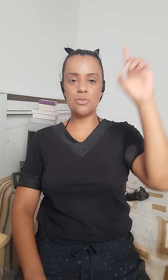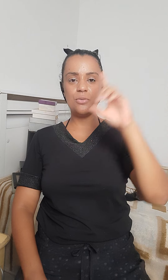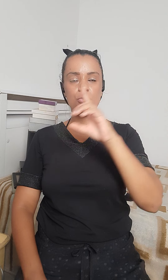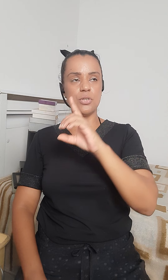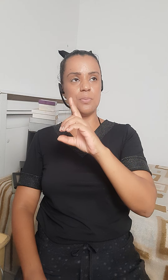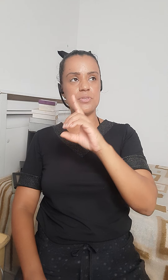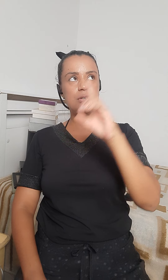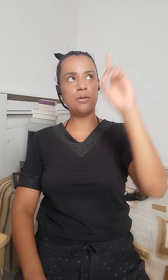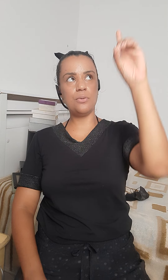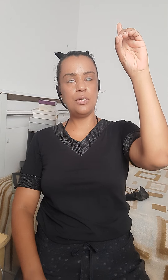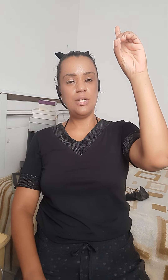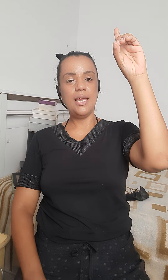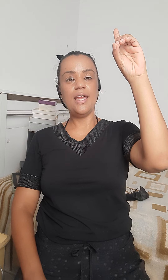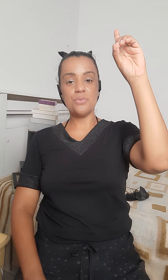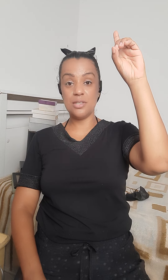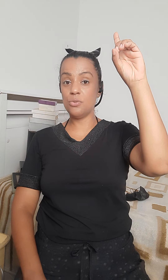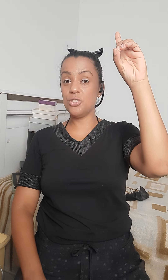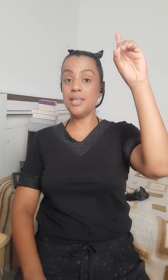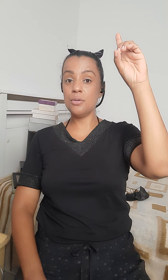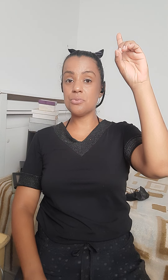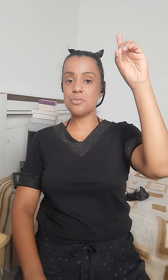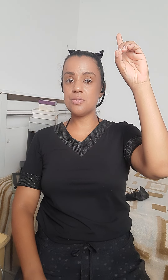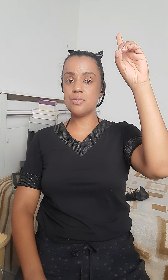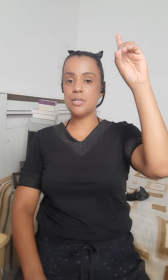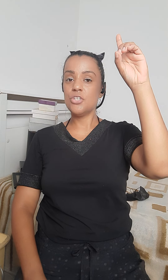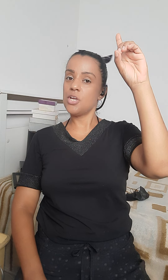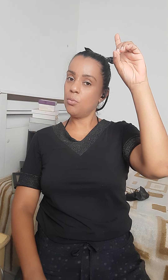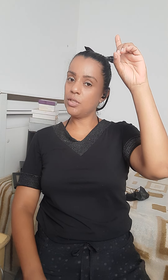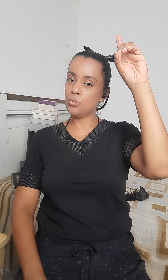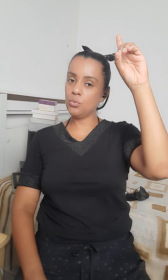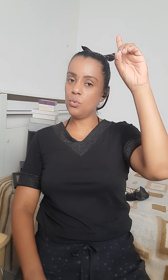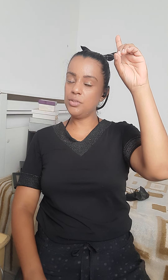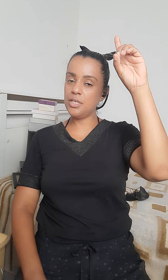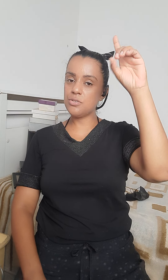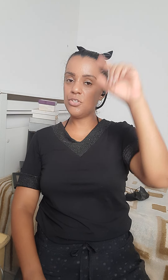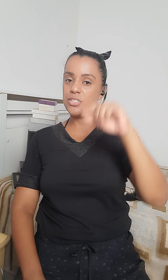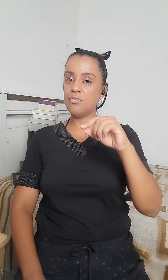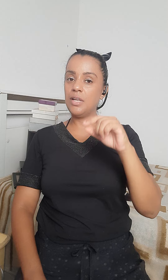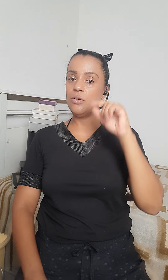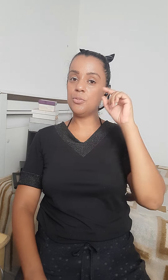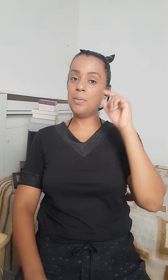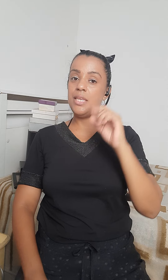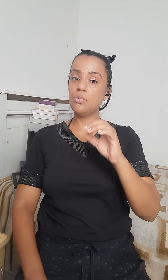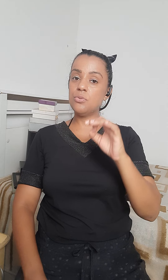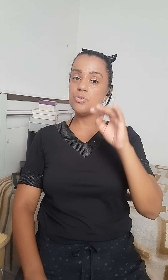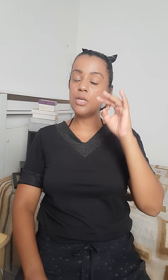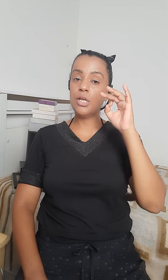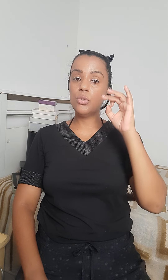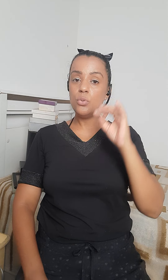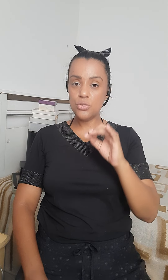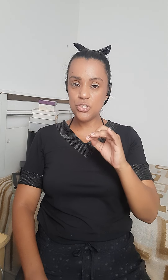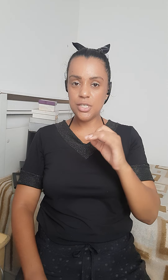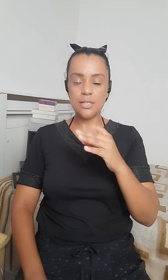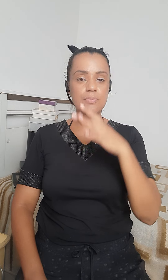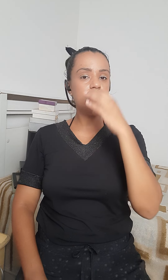neutro jogar pro céu, é o sinal de Deus, já muda todo o contexto. A gente tá falando de períodos do dia,